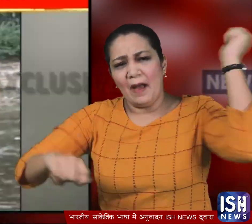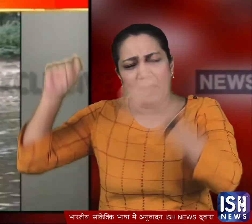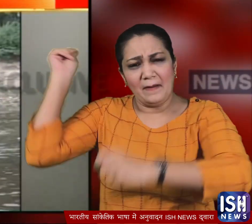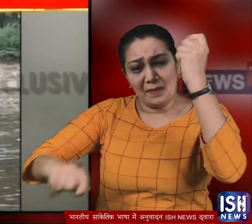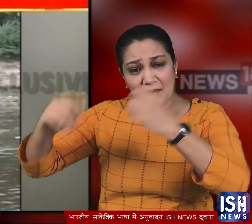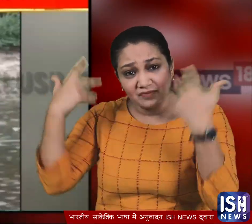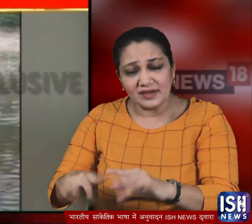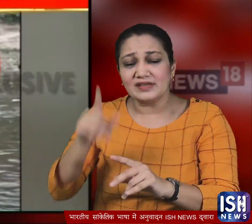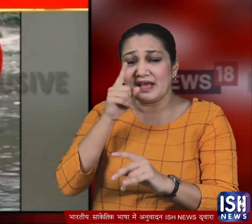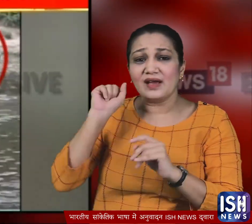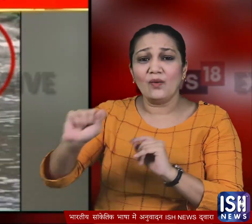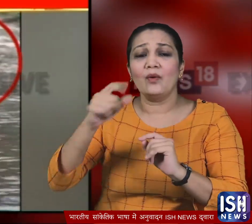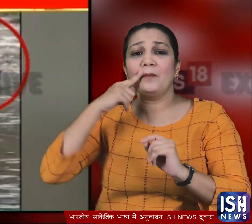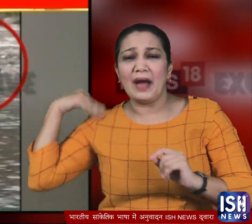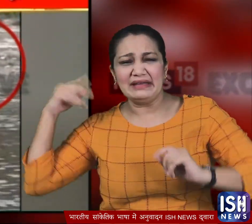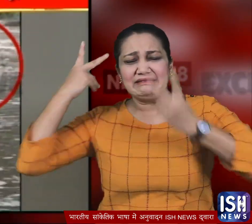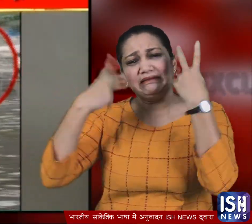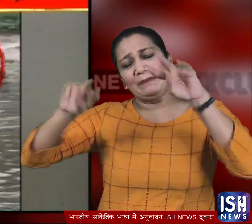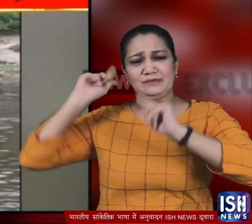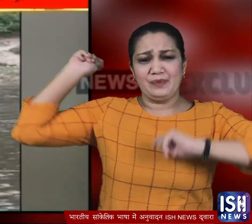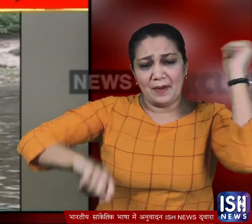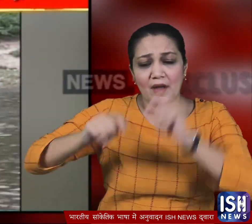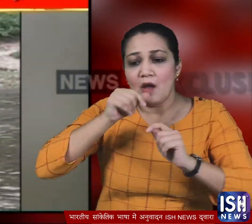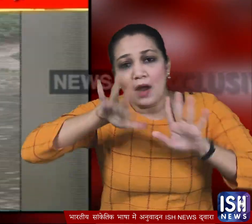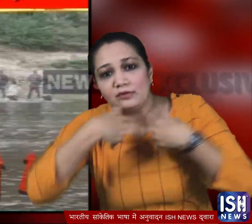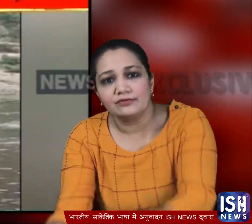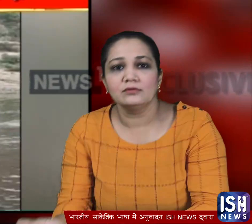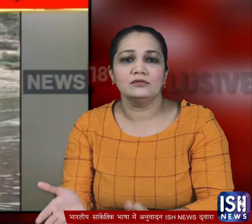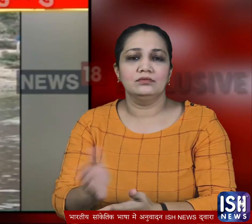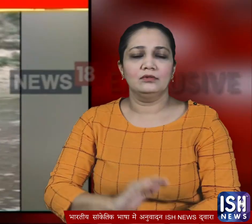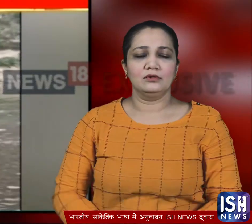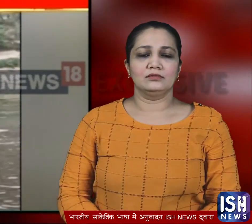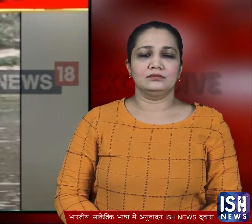पड़े। उन्होंने पीड़िता के भाई को इतनी बुरी तरह पीटा कि वो पानी में गिर गया।